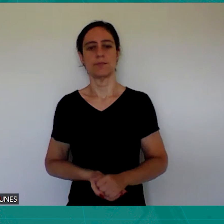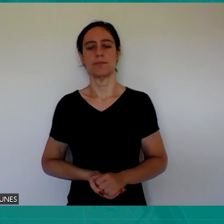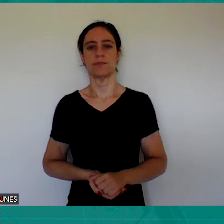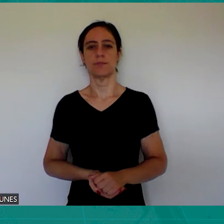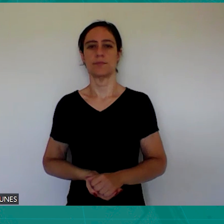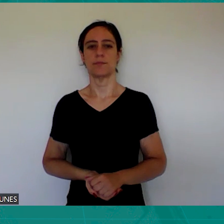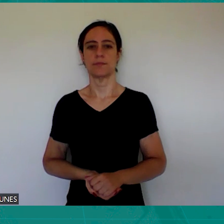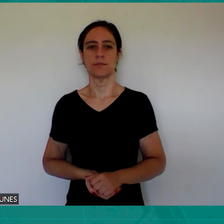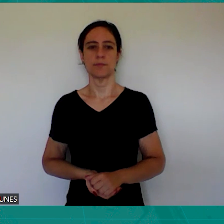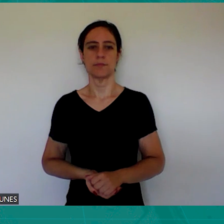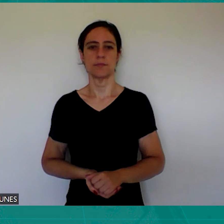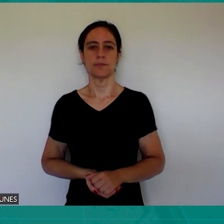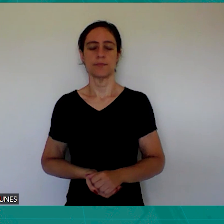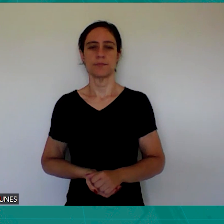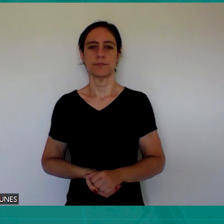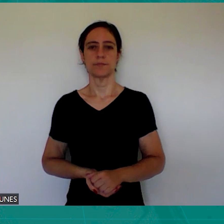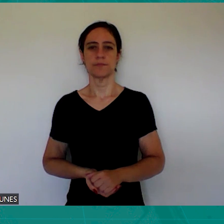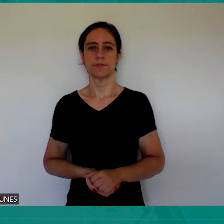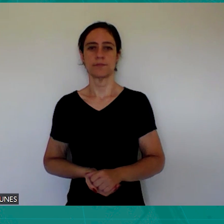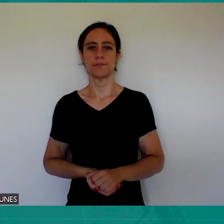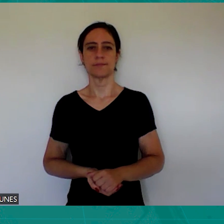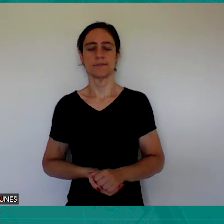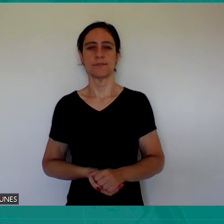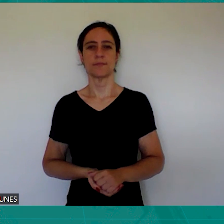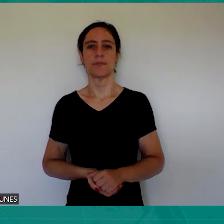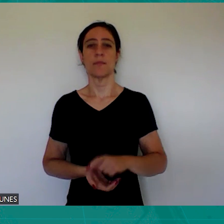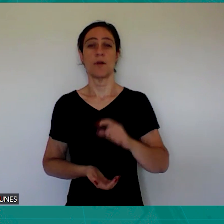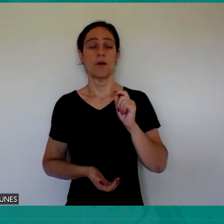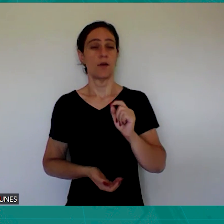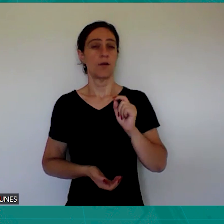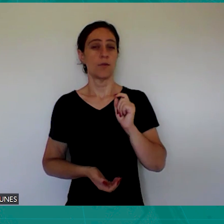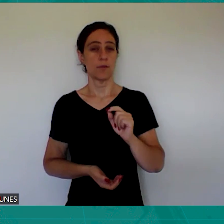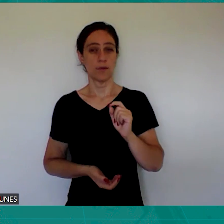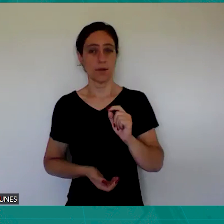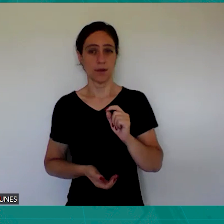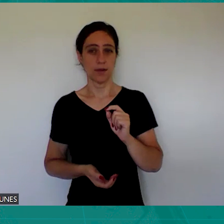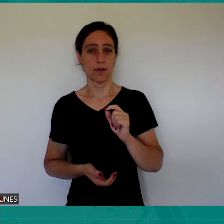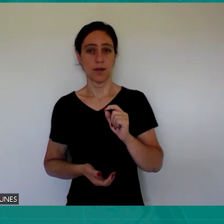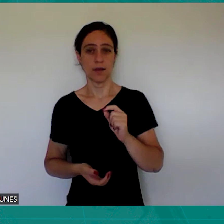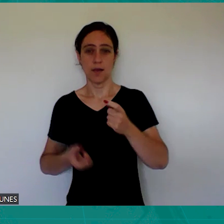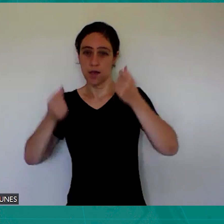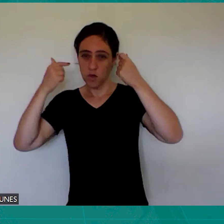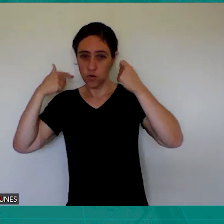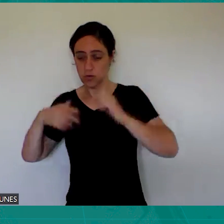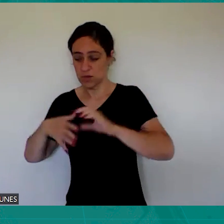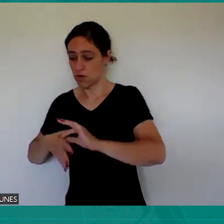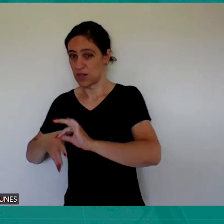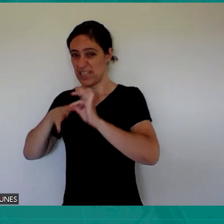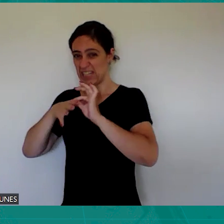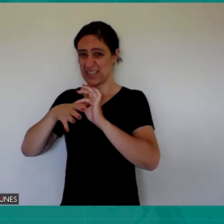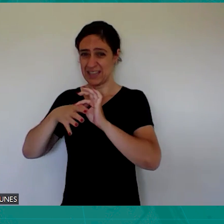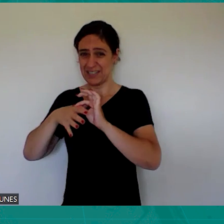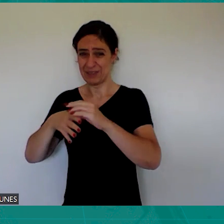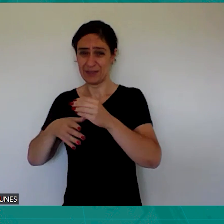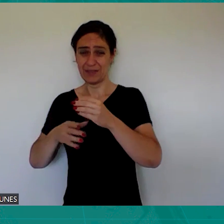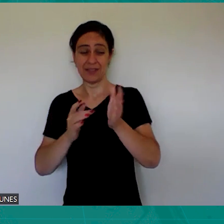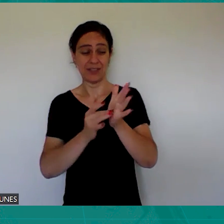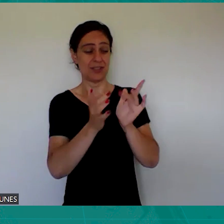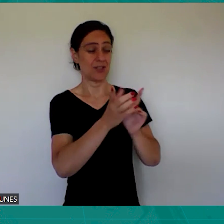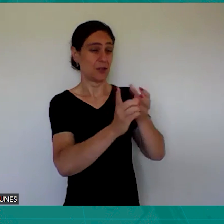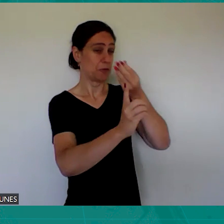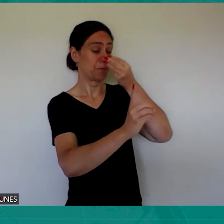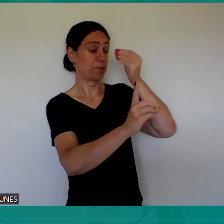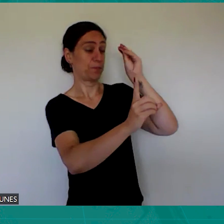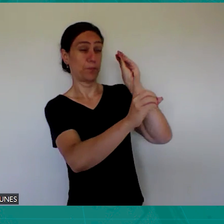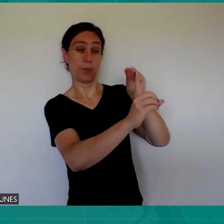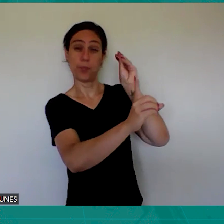capítulo 12, a rejeição dos líderes judeus chegou ao máximo. Aí,